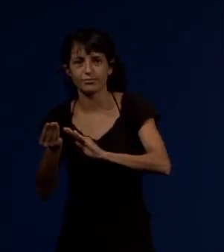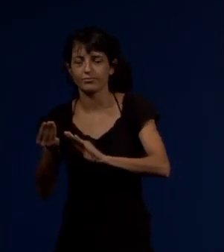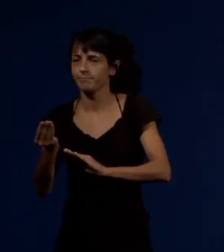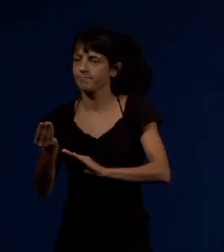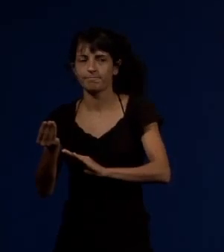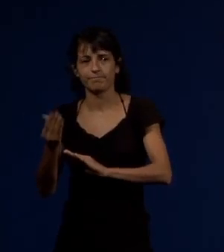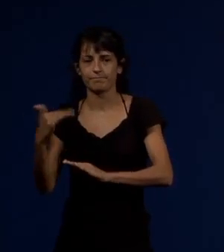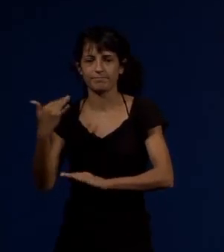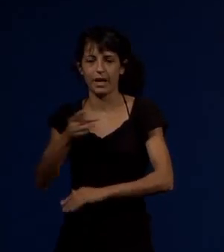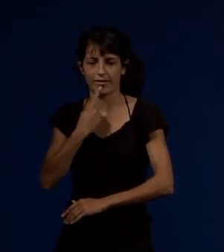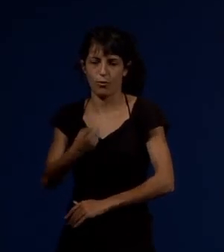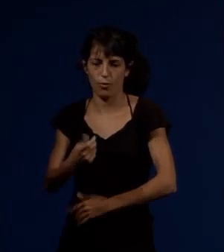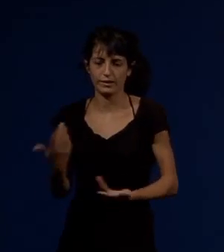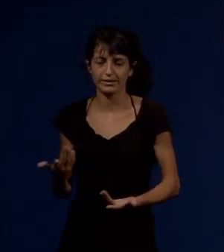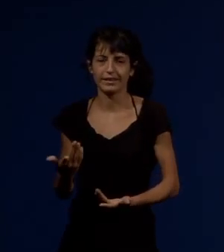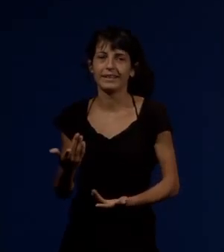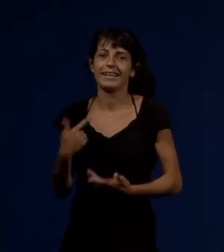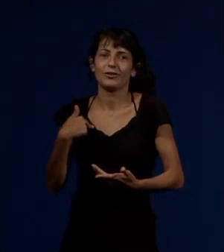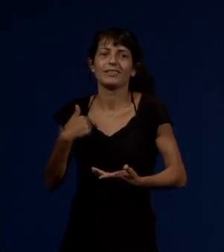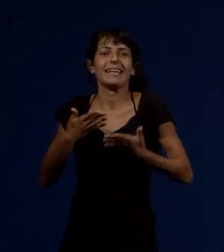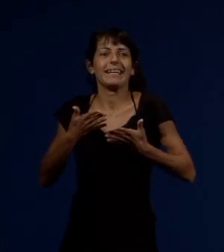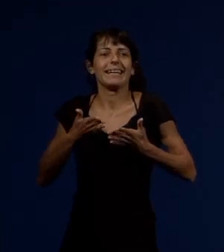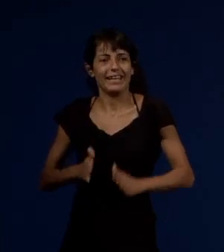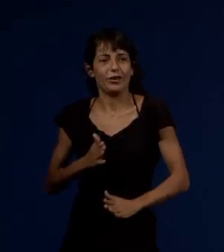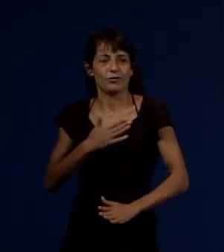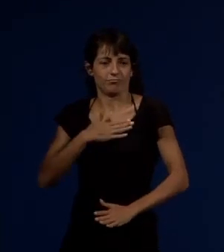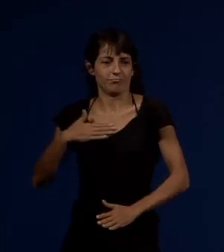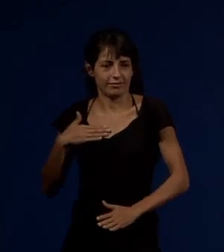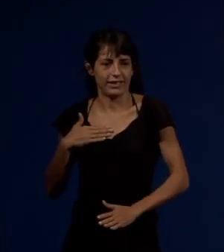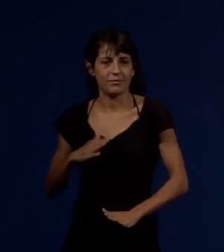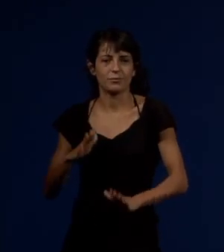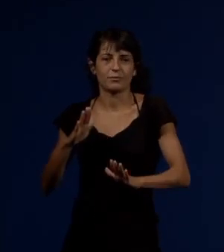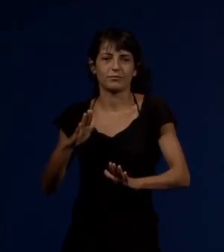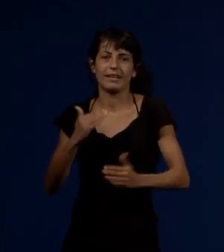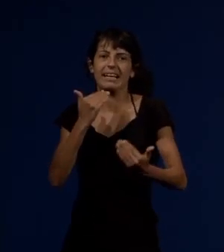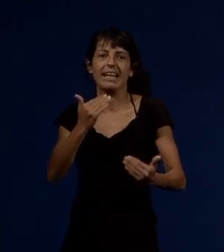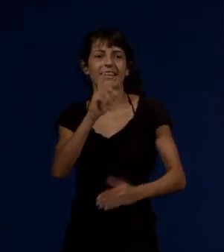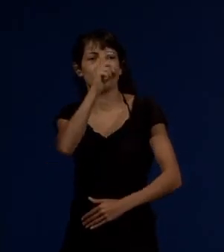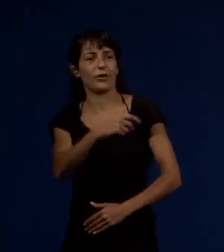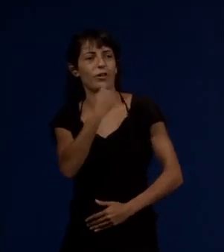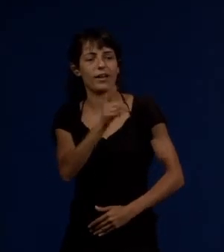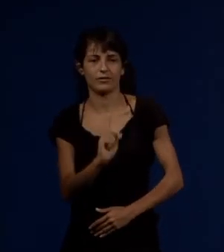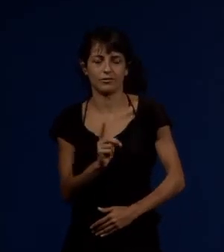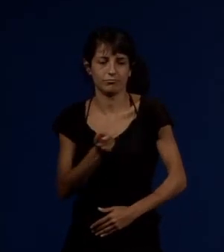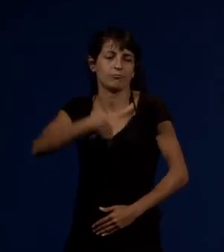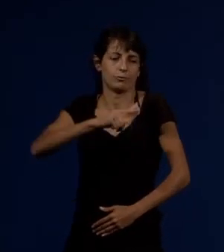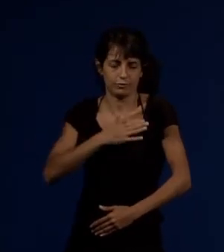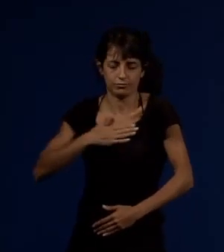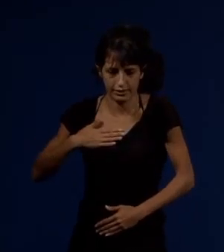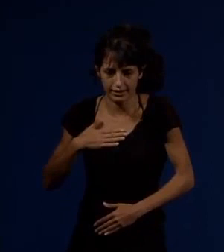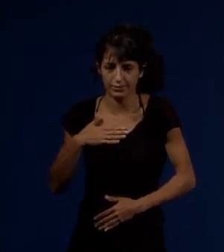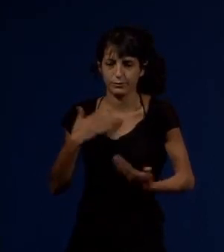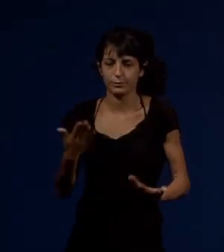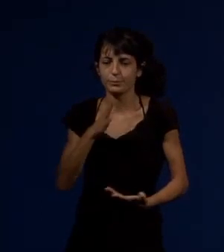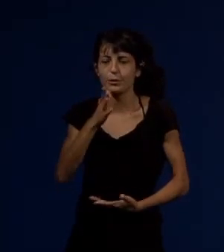nós, non porque Feijóo nos estimulara a natalidade, non? E menos do xeito en que Feijóo estimula a natalidade.